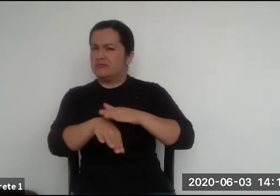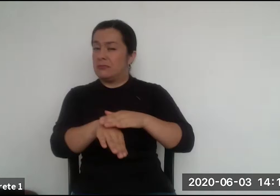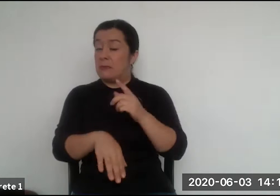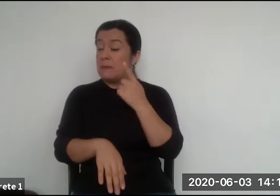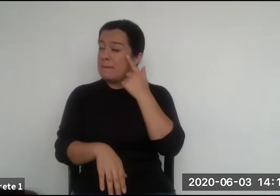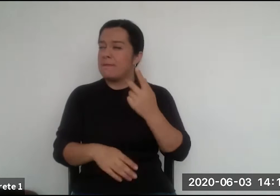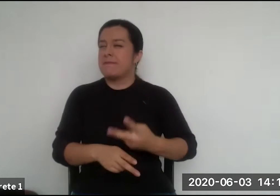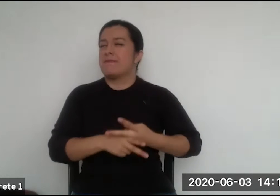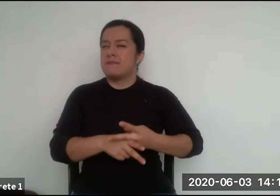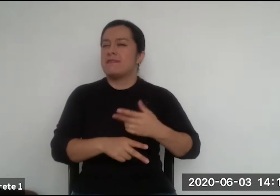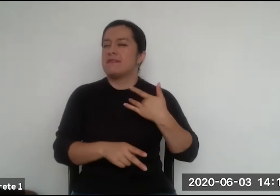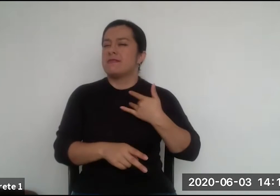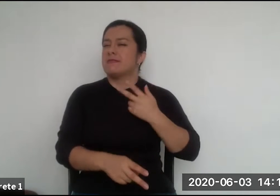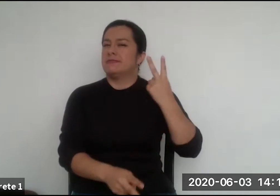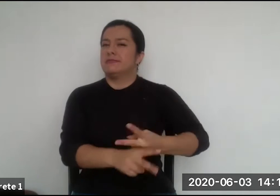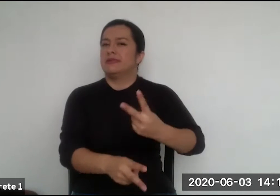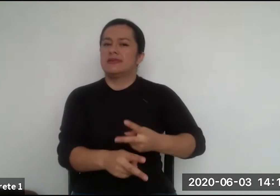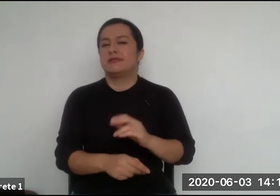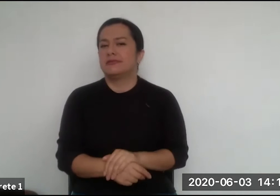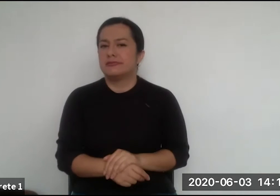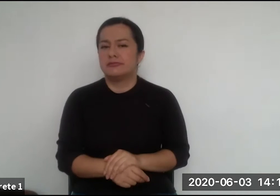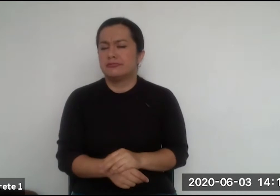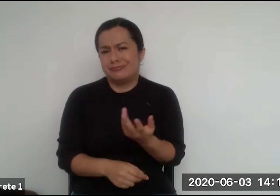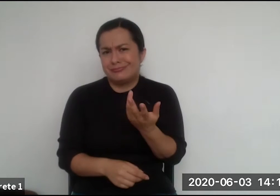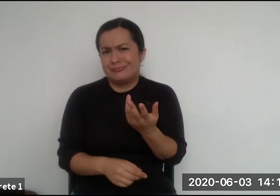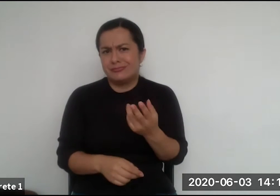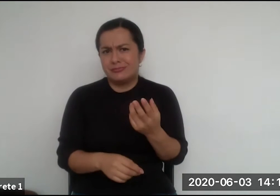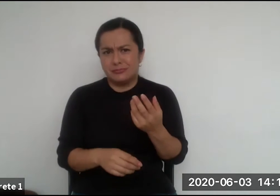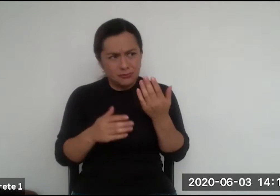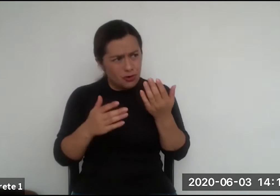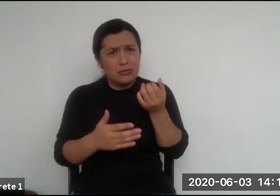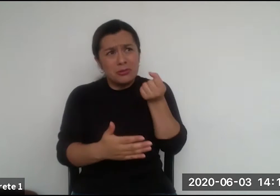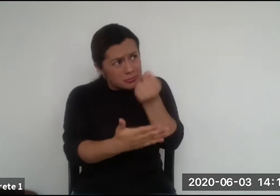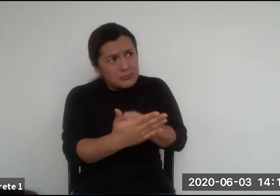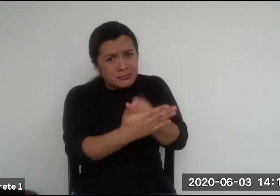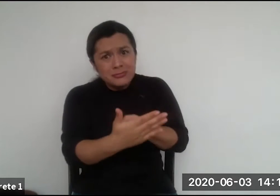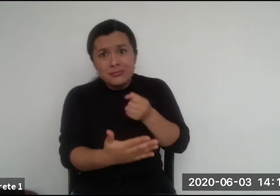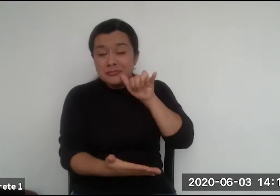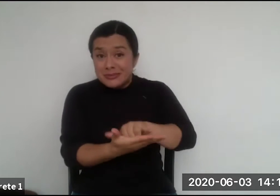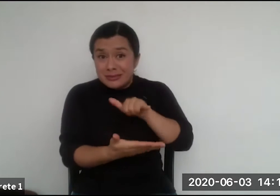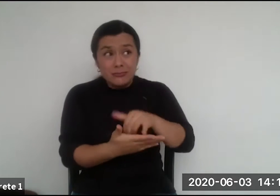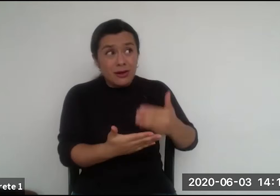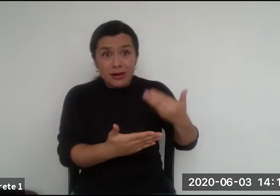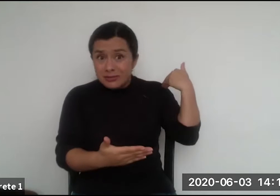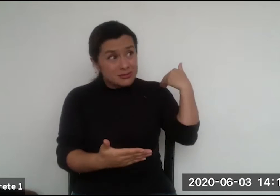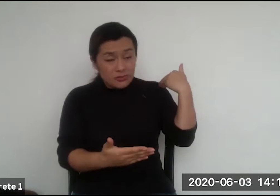¿no? Porque es contra justo la normalidad contra la que estamos luchando.